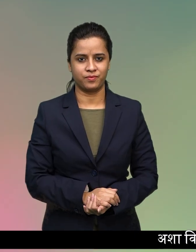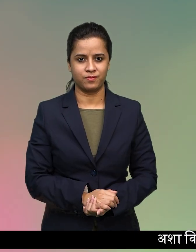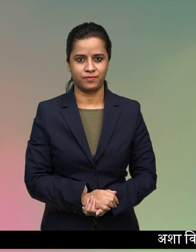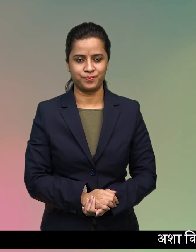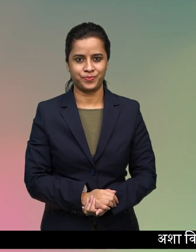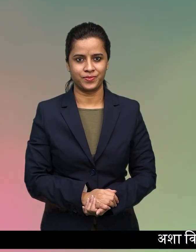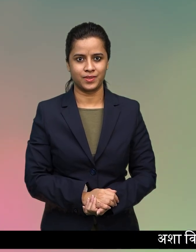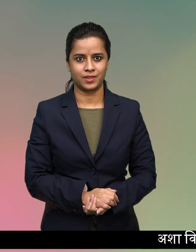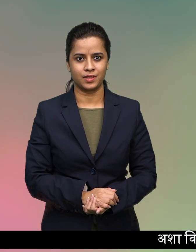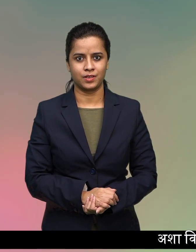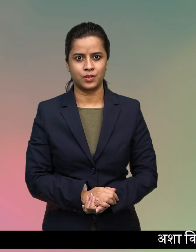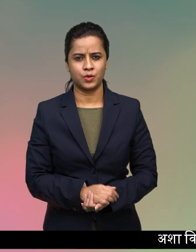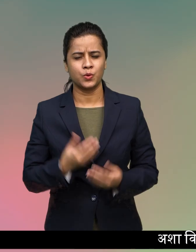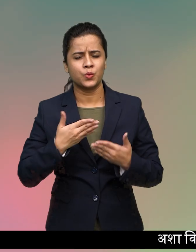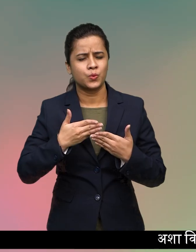अशा विलंबापासून वाचण्यासाठी